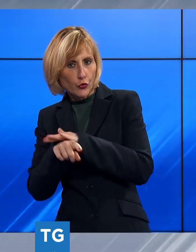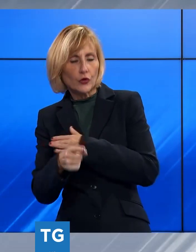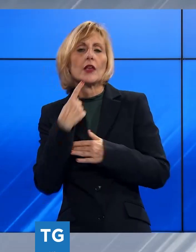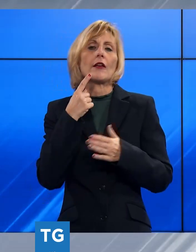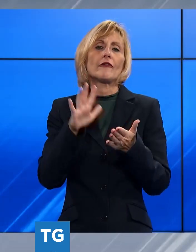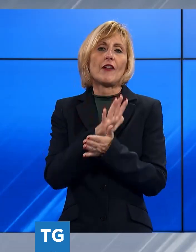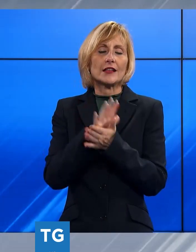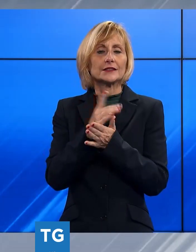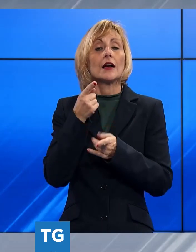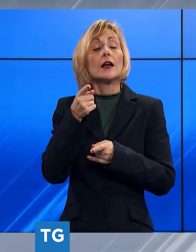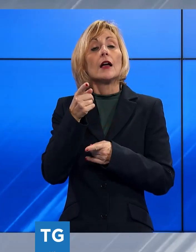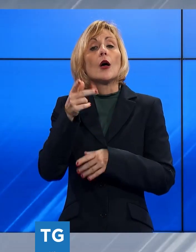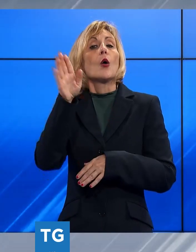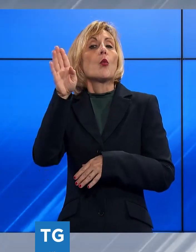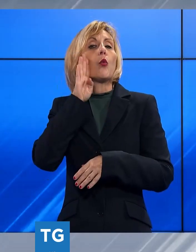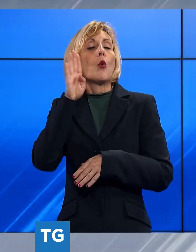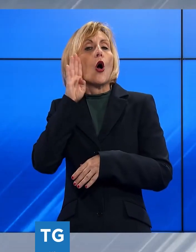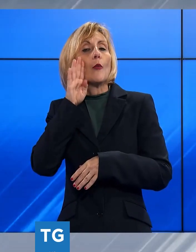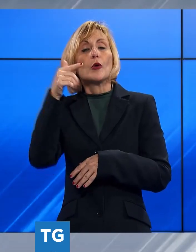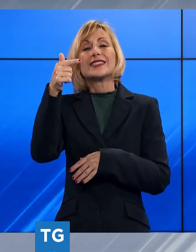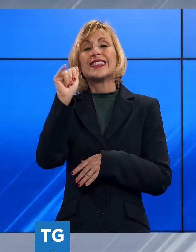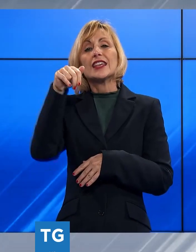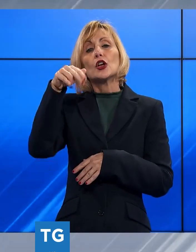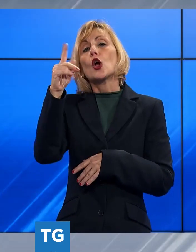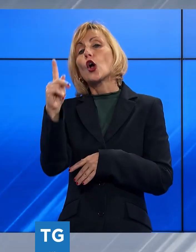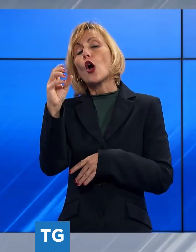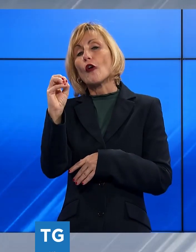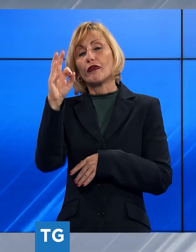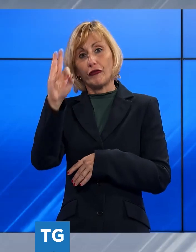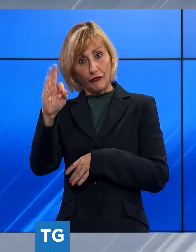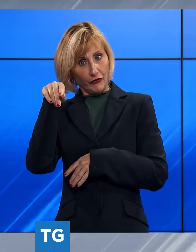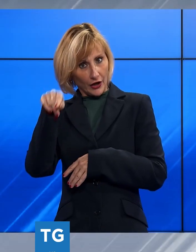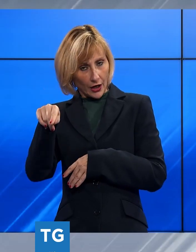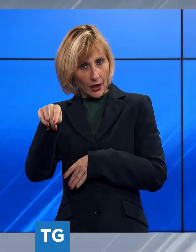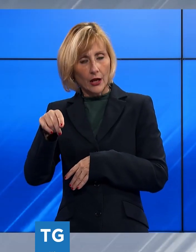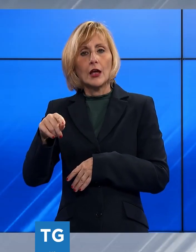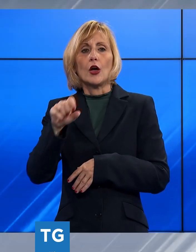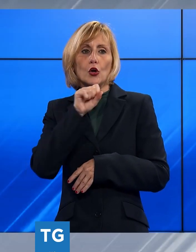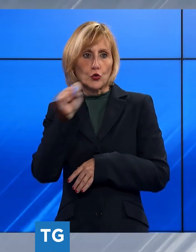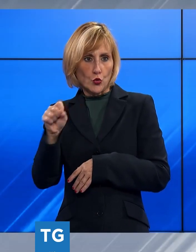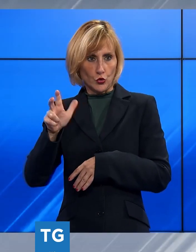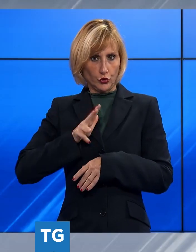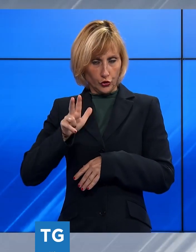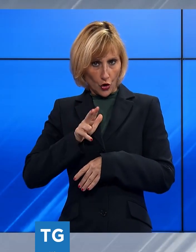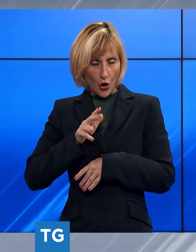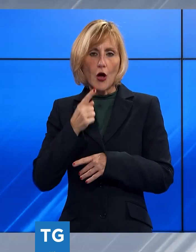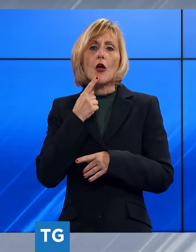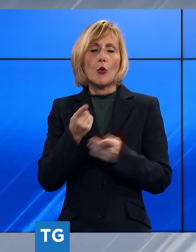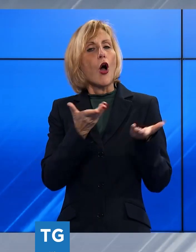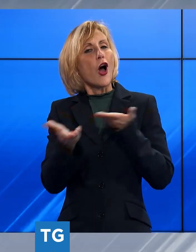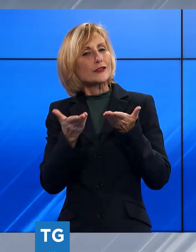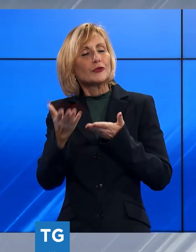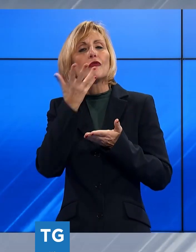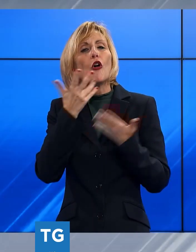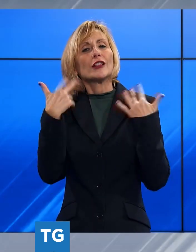saranno ospiti del magnate russo Oleg tinkov che sin dall'inizio aveva condannato l'offensiva militare per celebrare il 18 e 19 gennaio